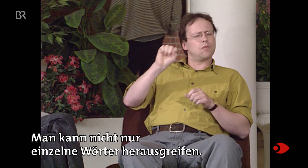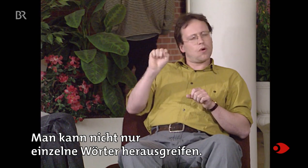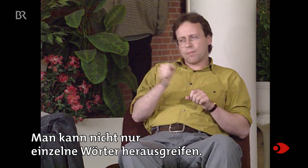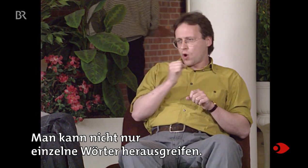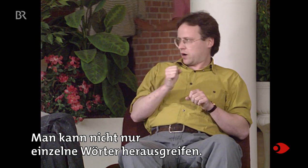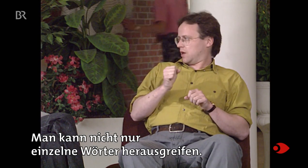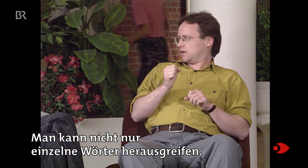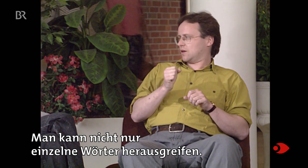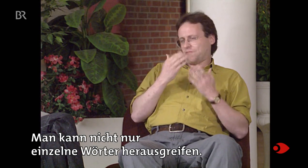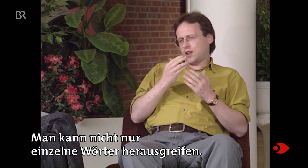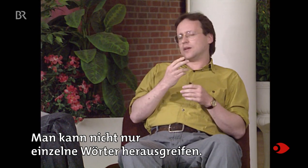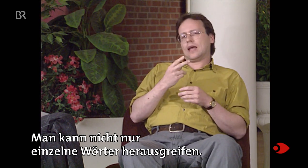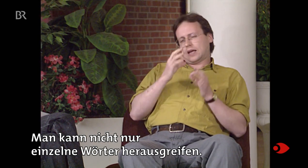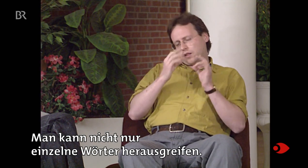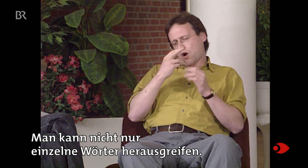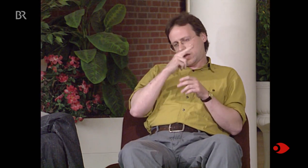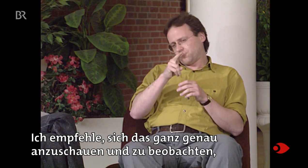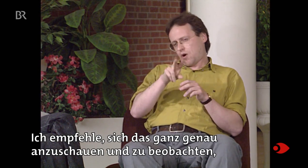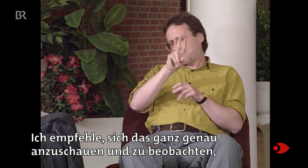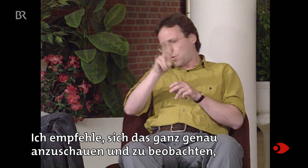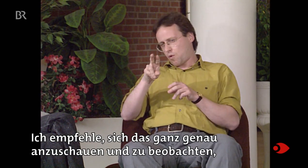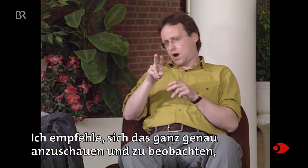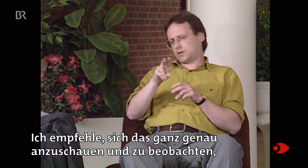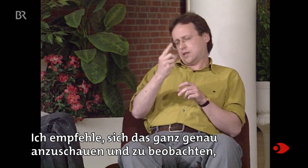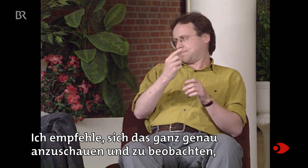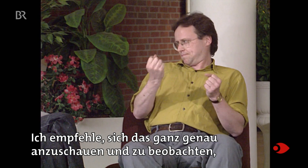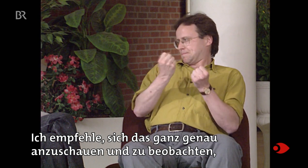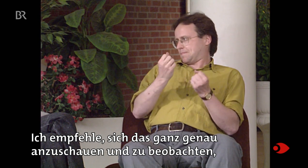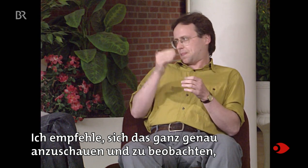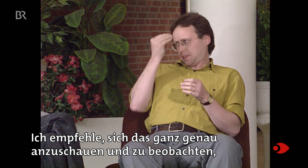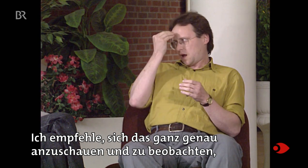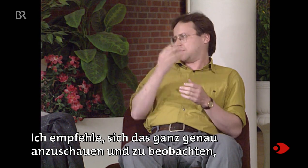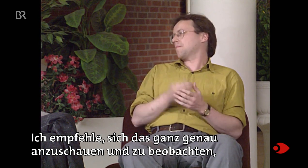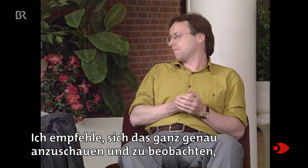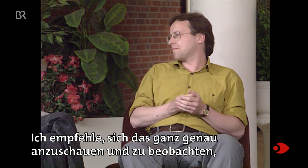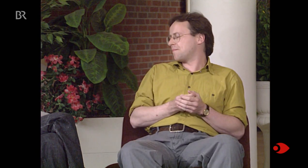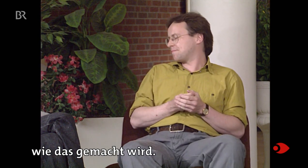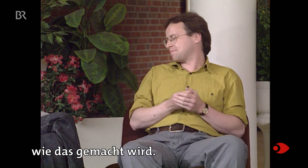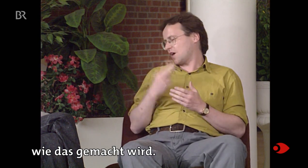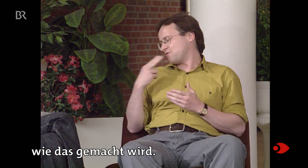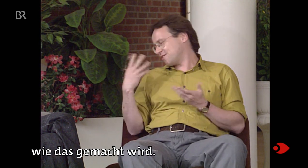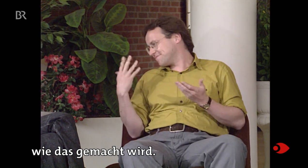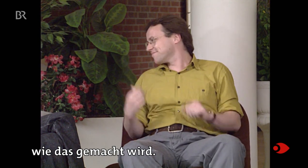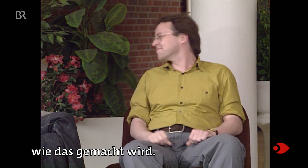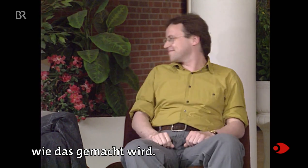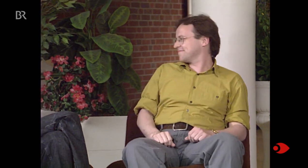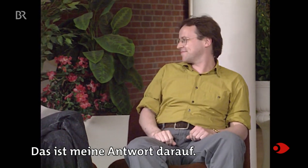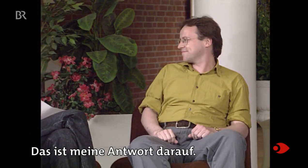kann nicht nur einzelne Wörter herausgreifen. Ich empfehle, sich das ganz genau anzuschauen und zu beobachten, wie das gemacht wird. Das ist meine